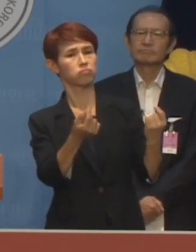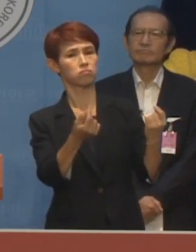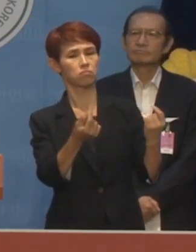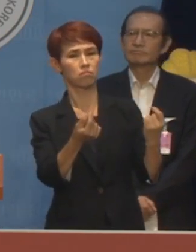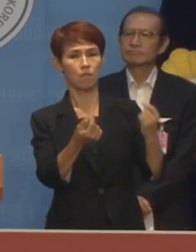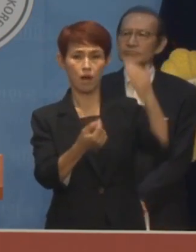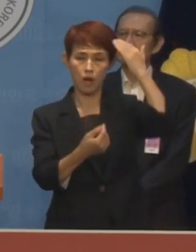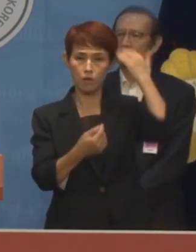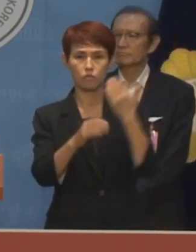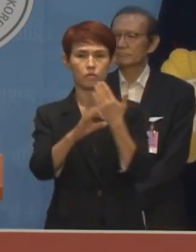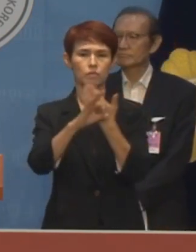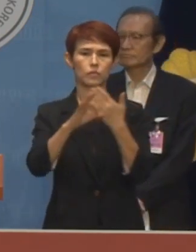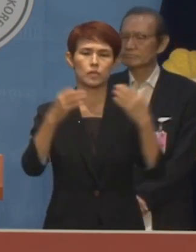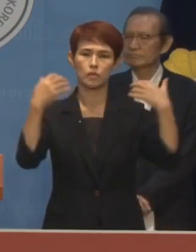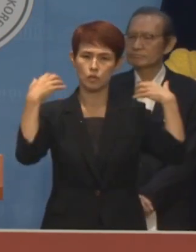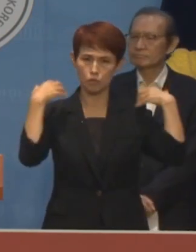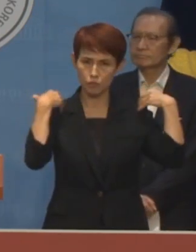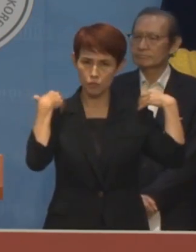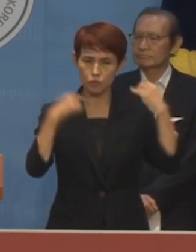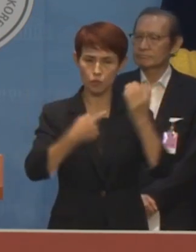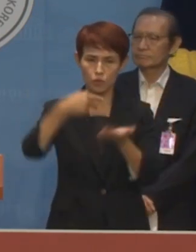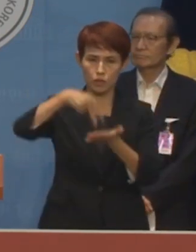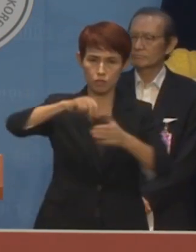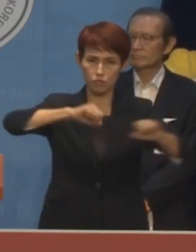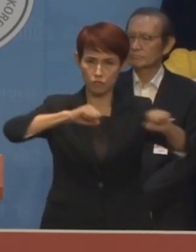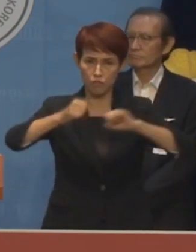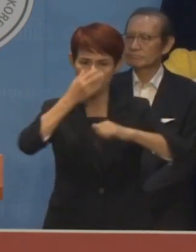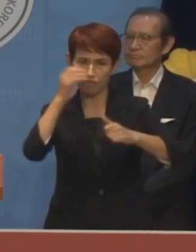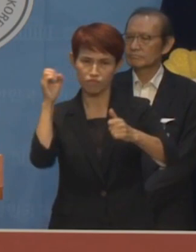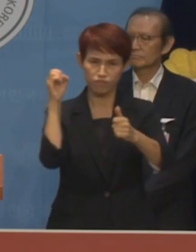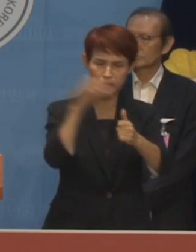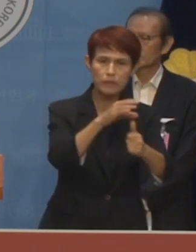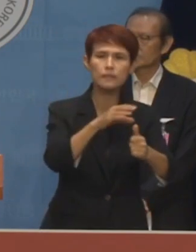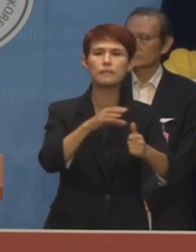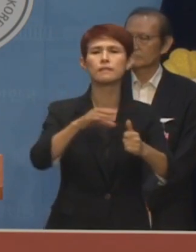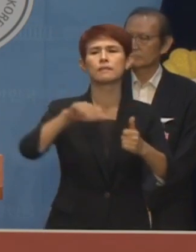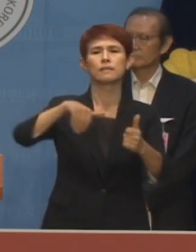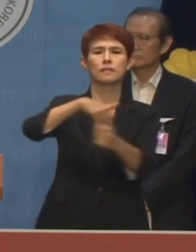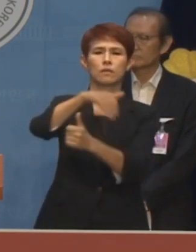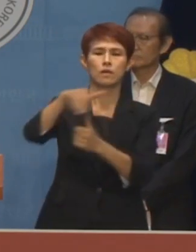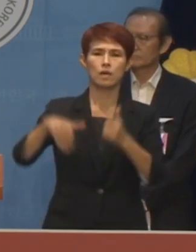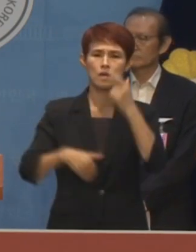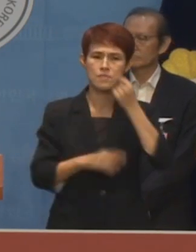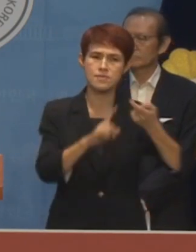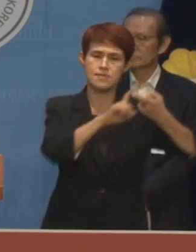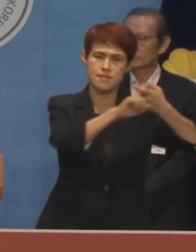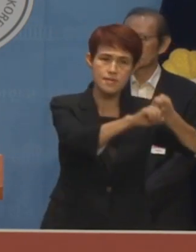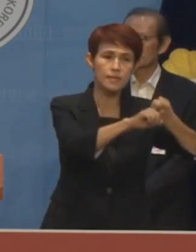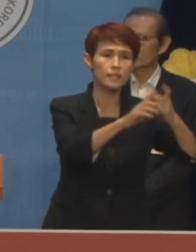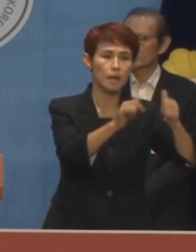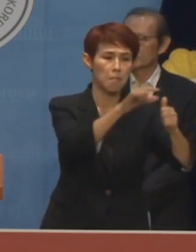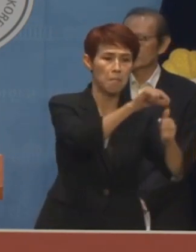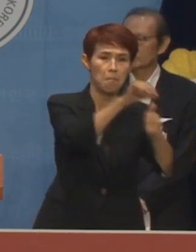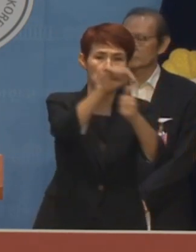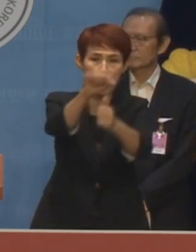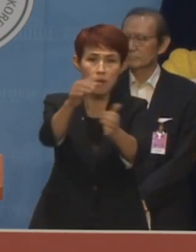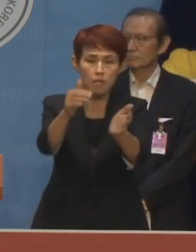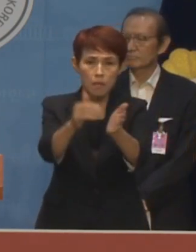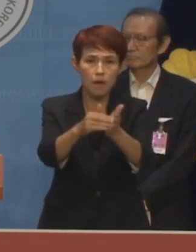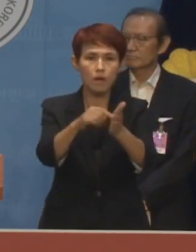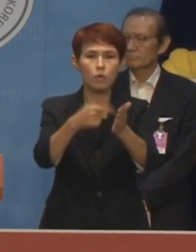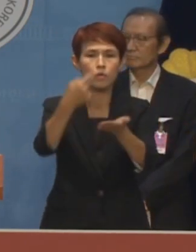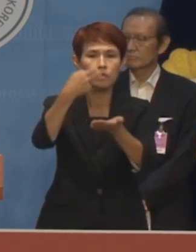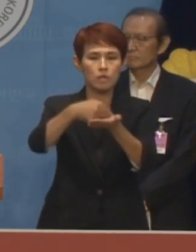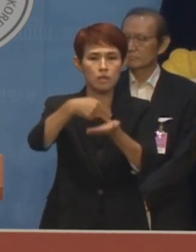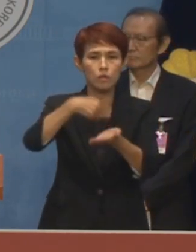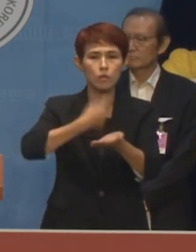대한민국 임시정부와 독립운동을 폄하하는 반민족 친일파의 임명으로 인한 사태에